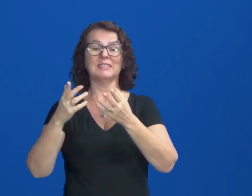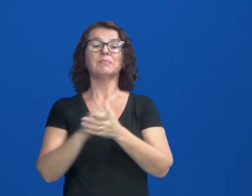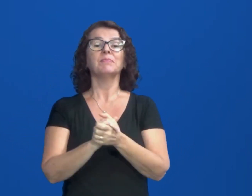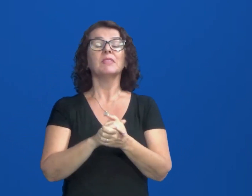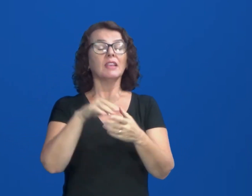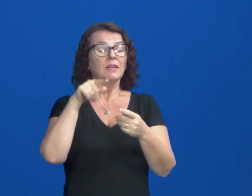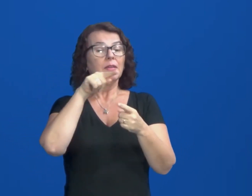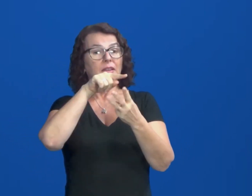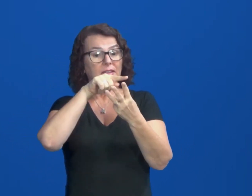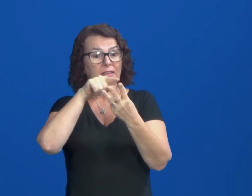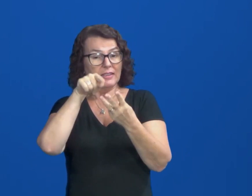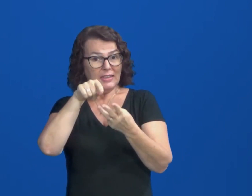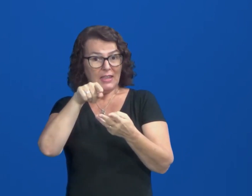ambiente virtual e hipertexto.